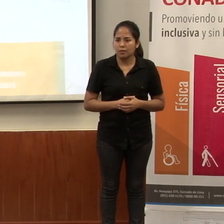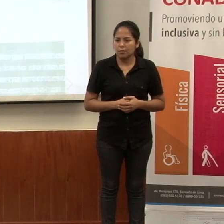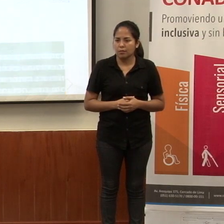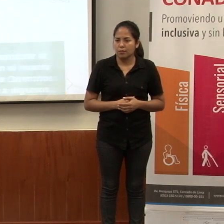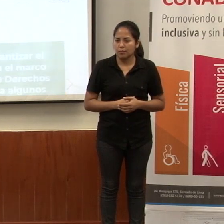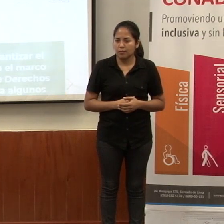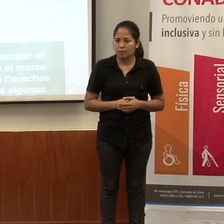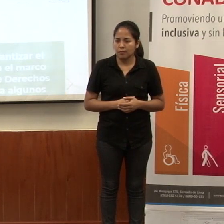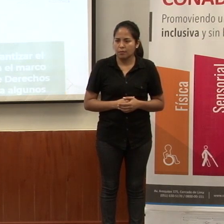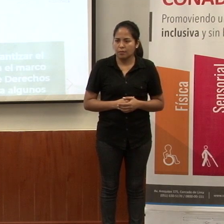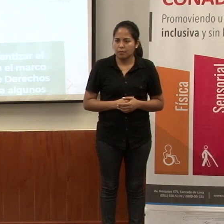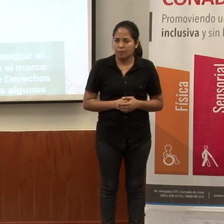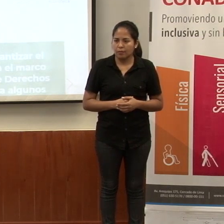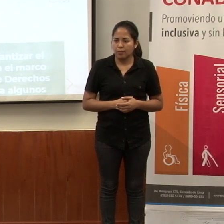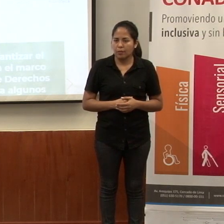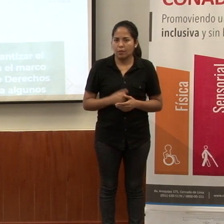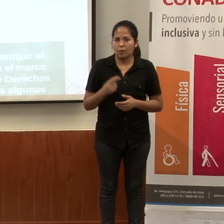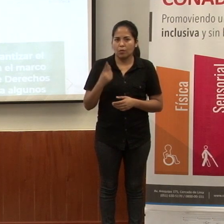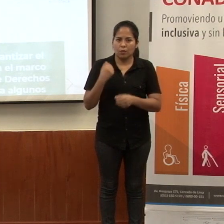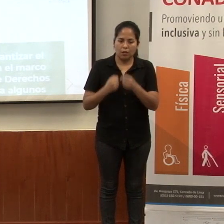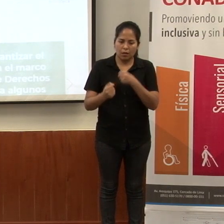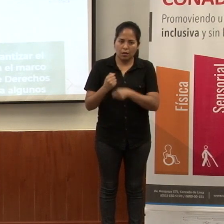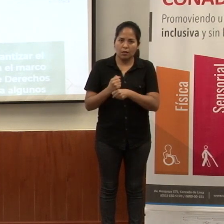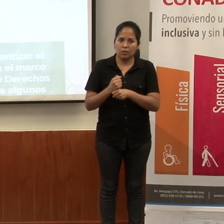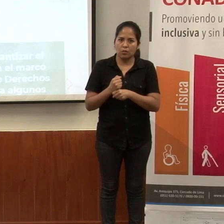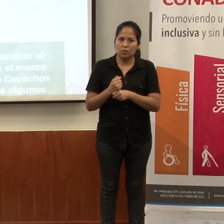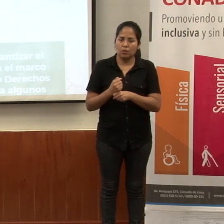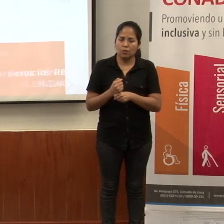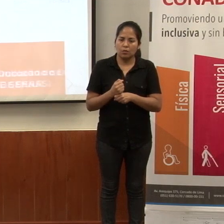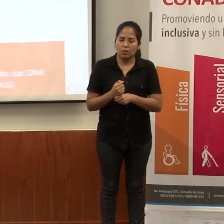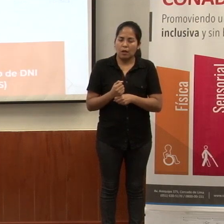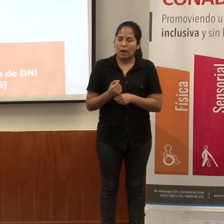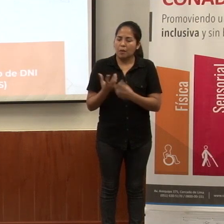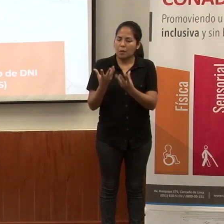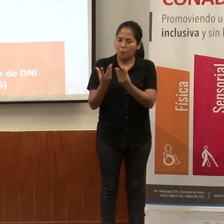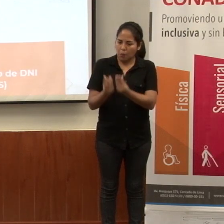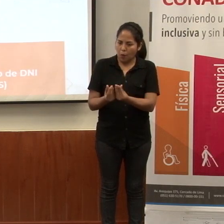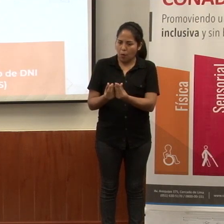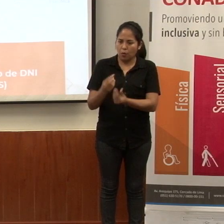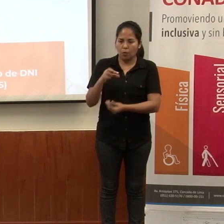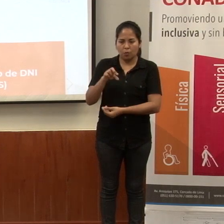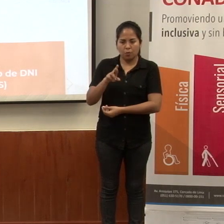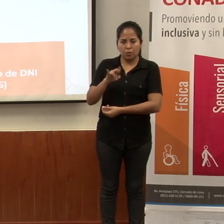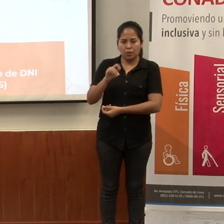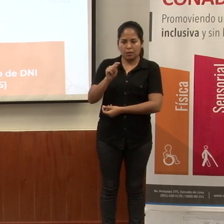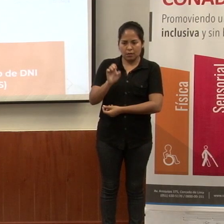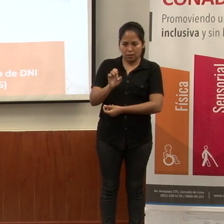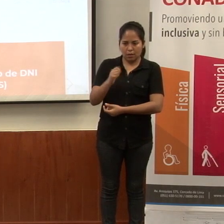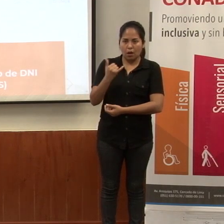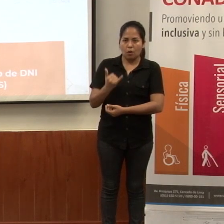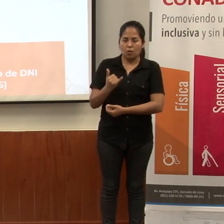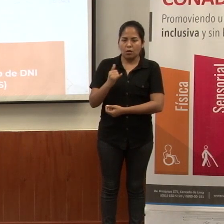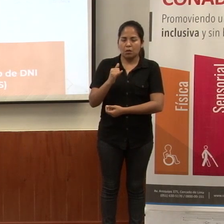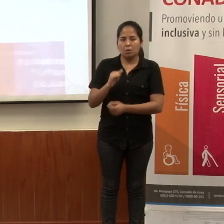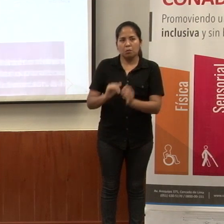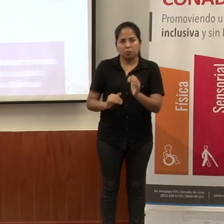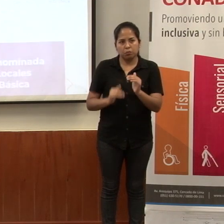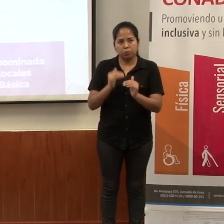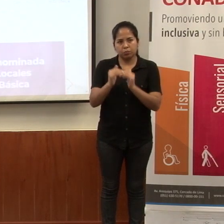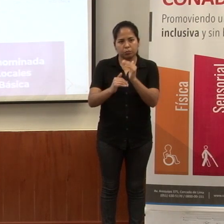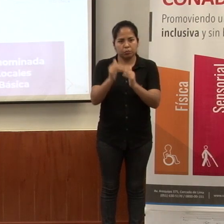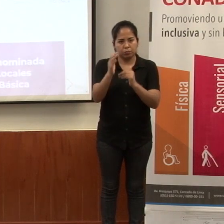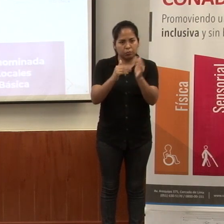años ha sido en construir, porque hace 3 años eran solo 50 PRITES, ahora están en 98. Han tenido que hacer